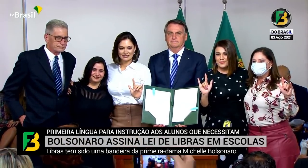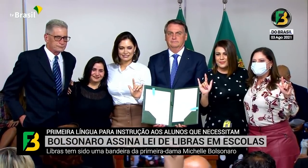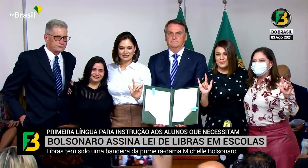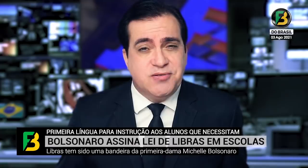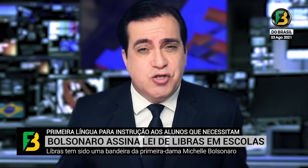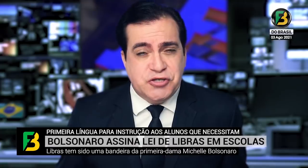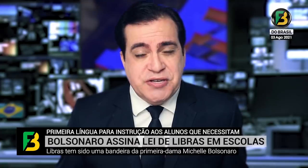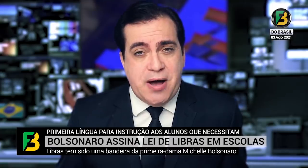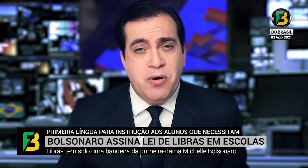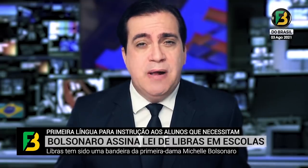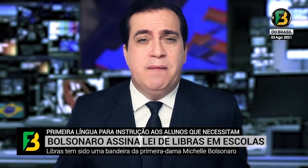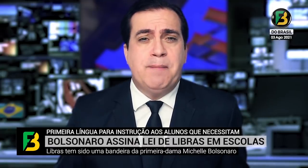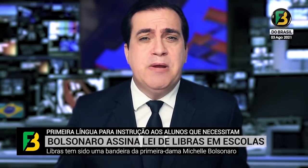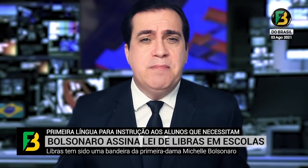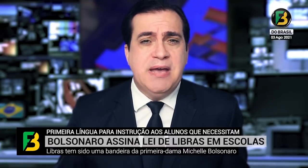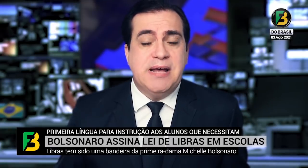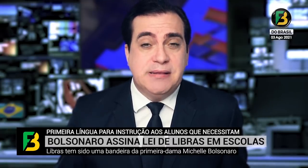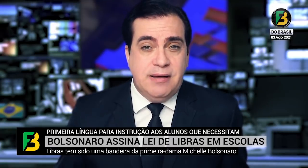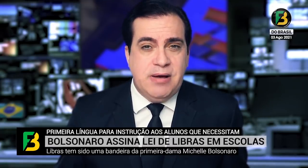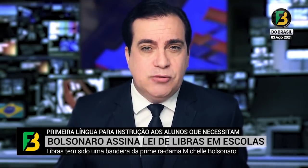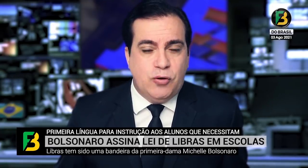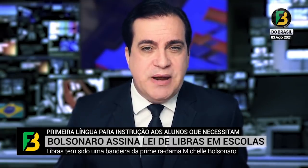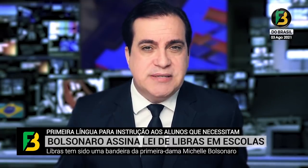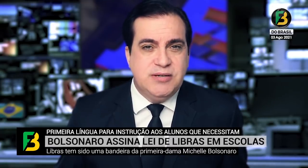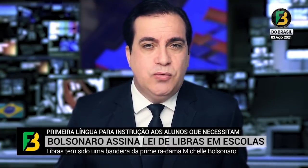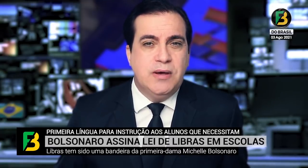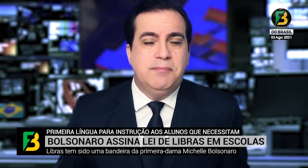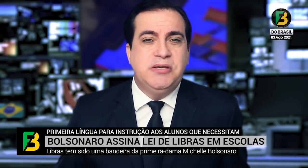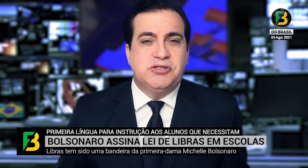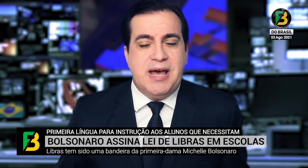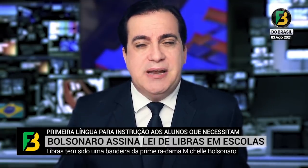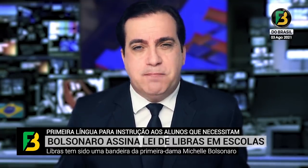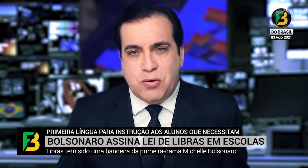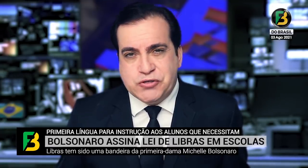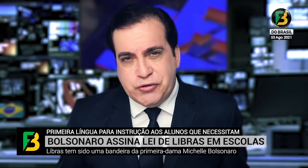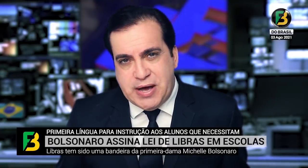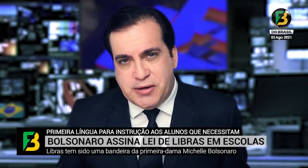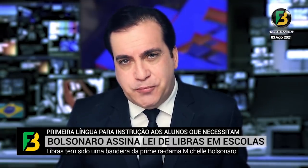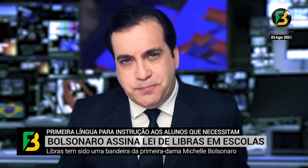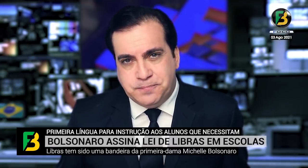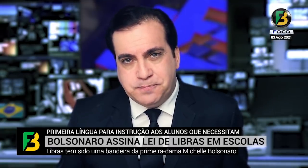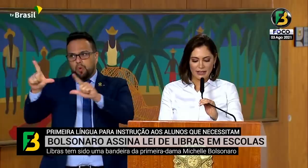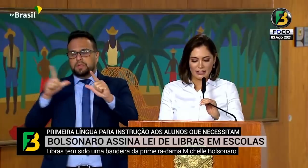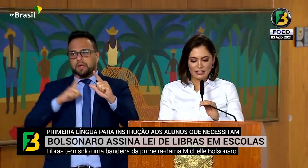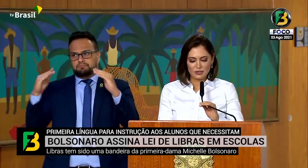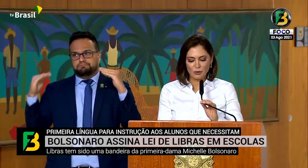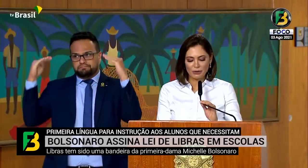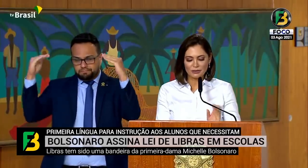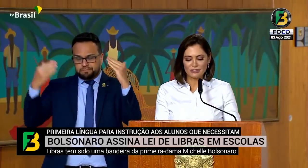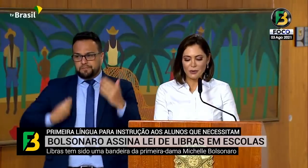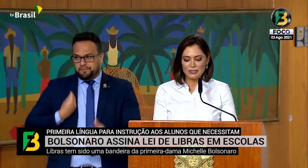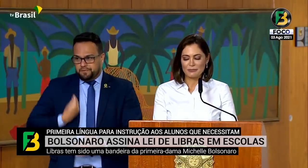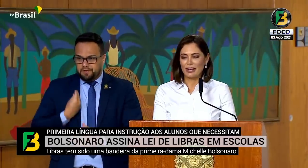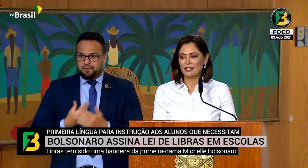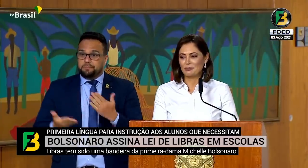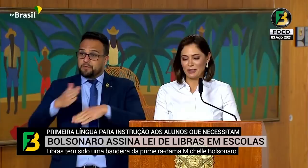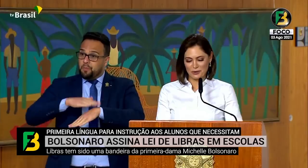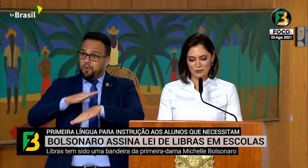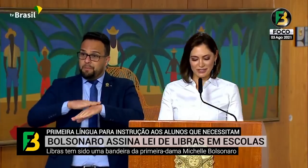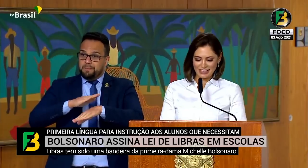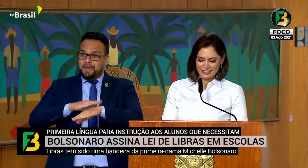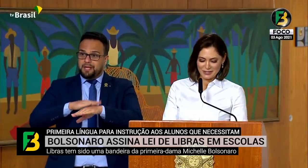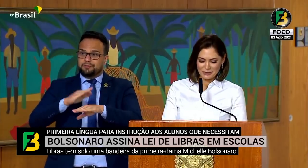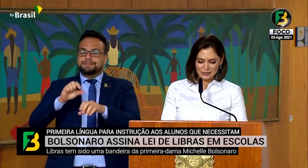de participação social da primeira-dama do Brasil, Michele Bolsonaro. Neste momento tão esperado